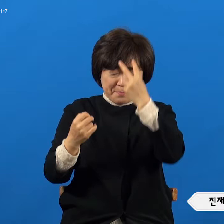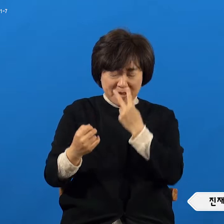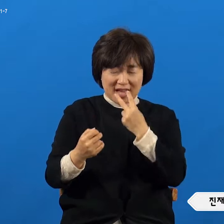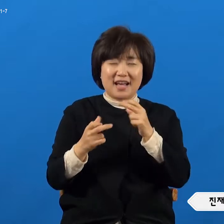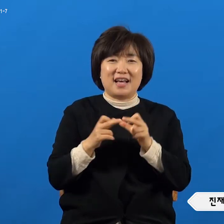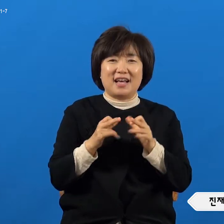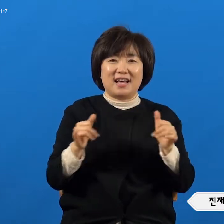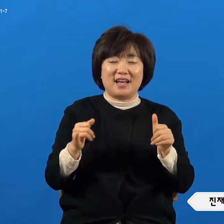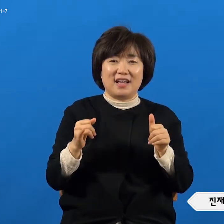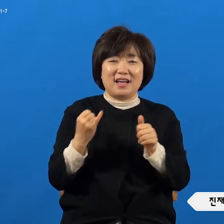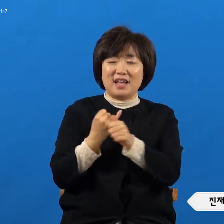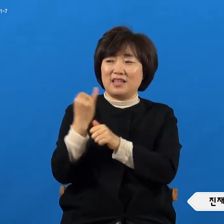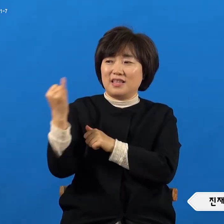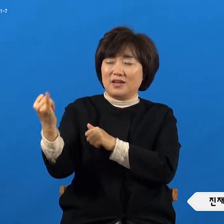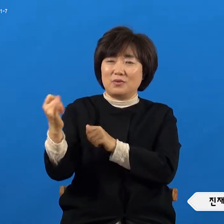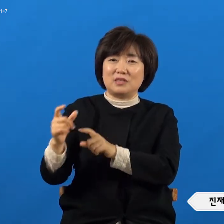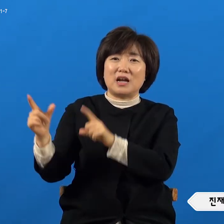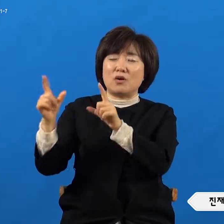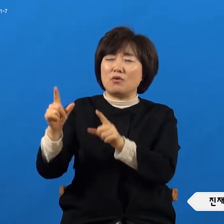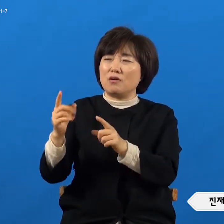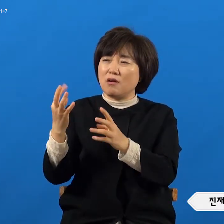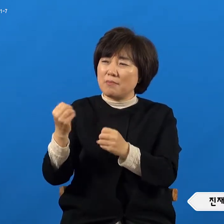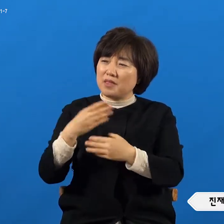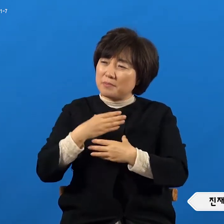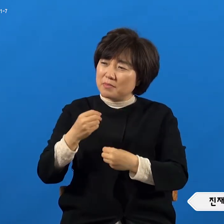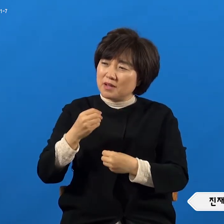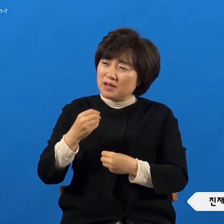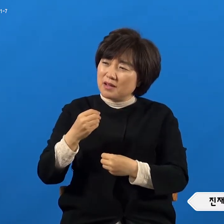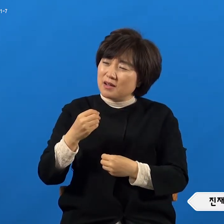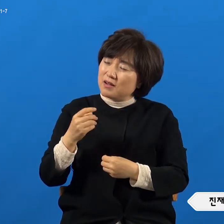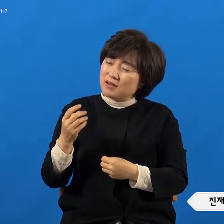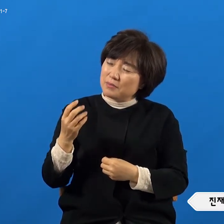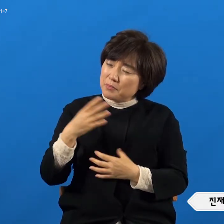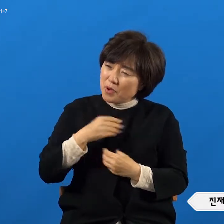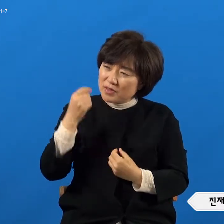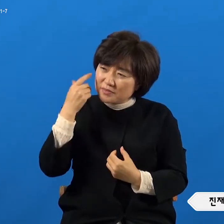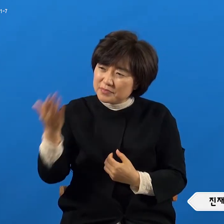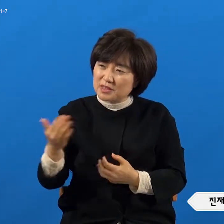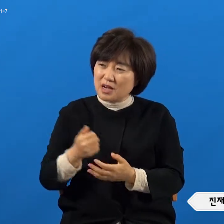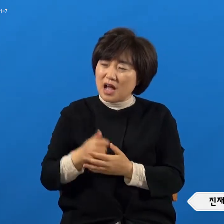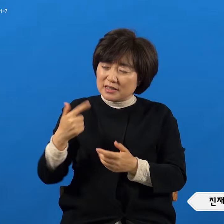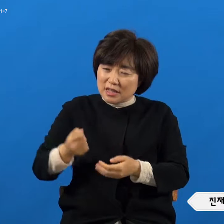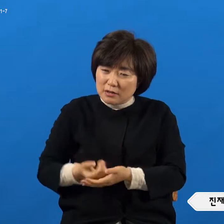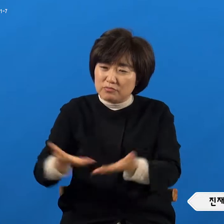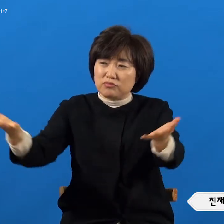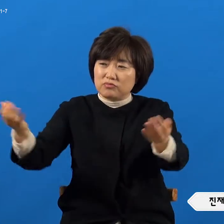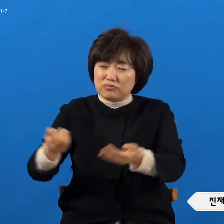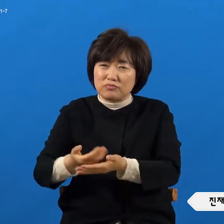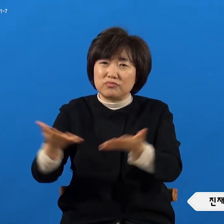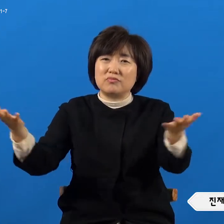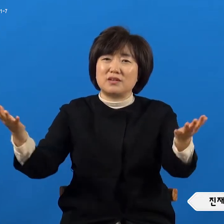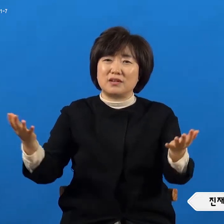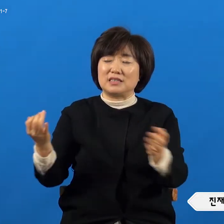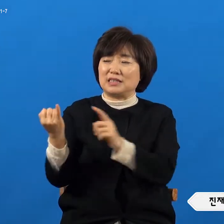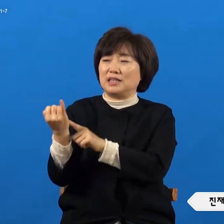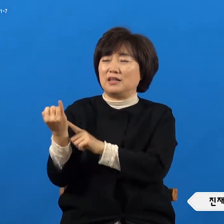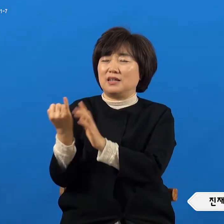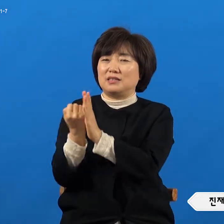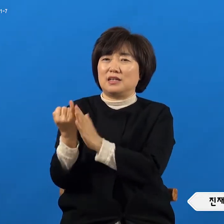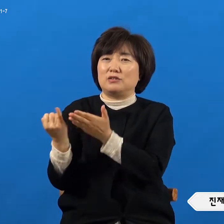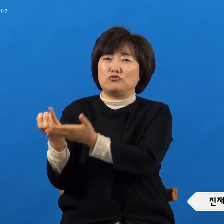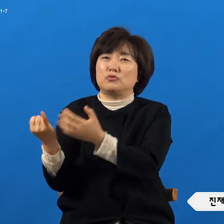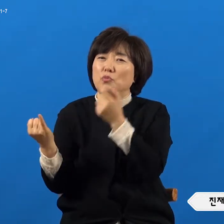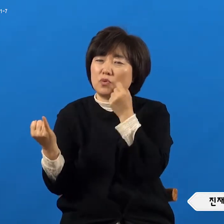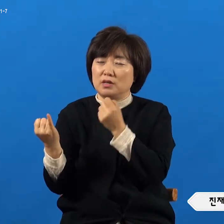시각장애인으로 아내로 살아온 그 세월이 어찌 편했겠는가. 항상 주기만 한 당신에게 좀 더 잘해주지 못해서, 좀